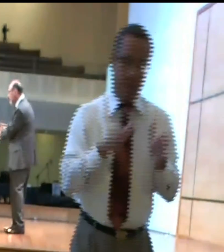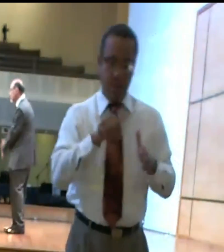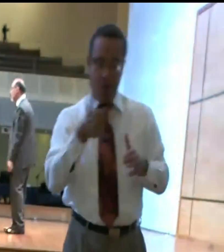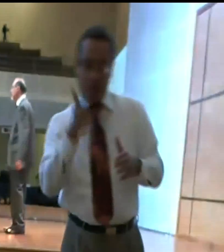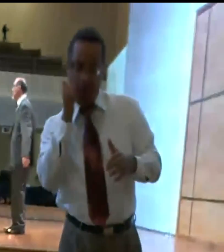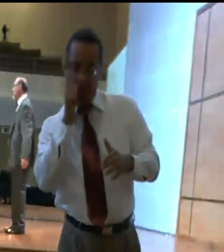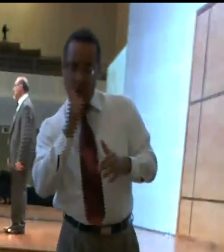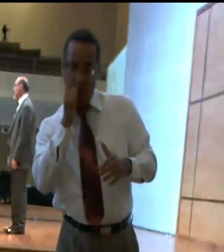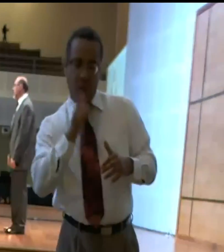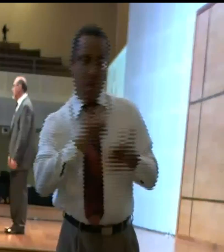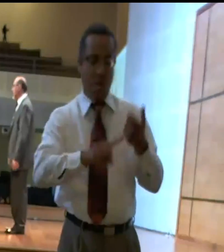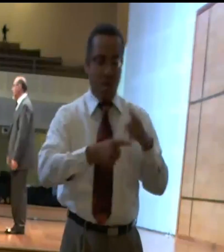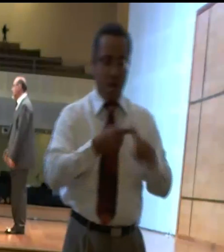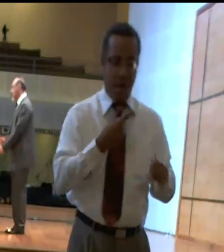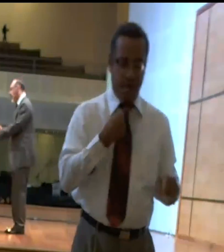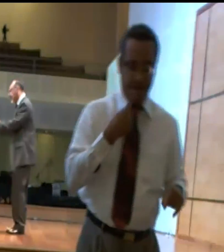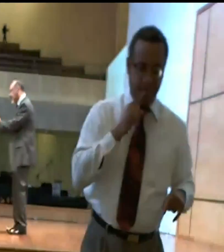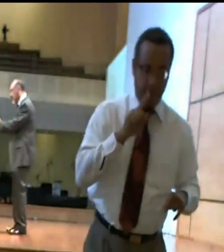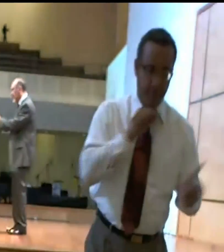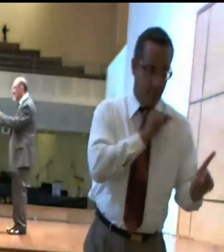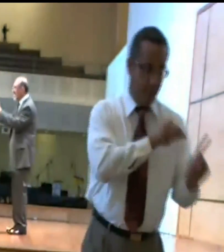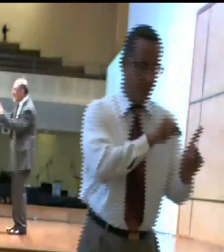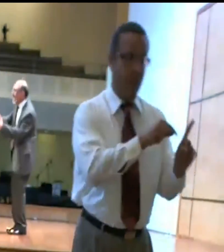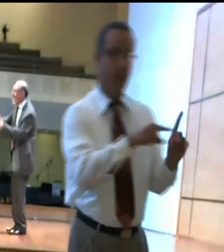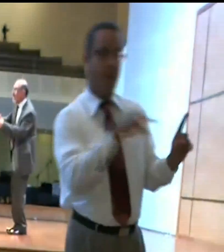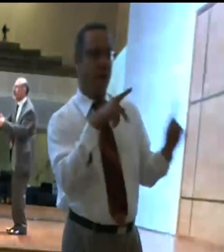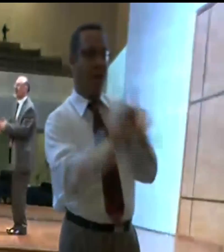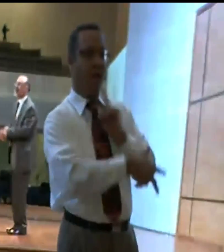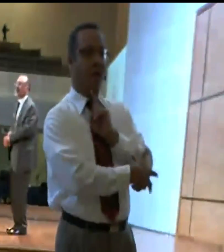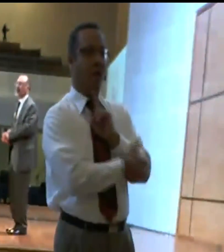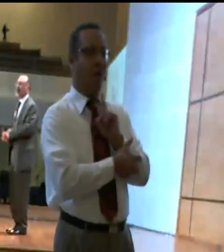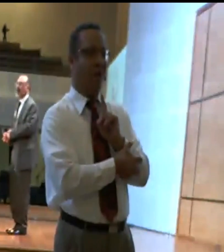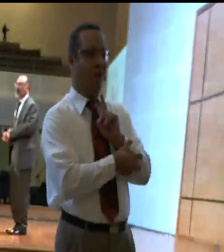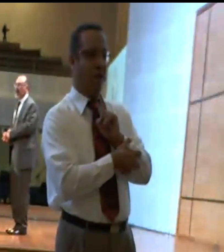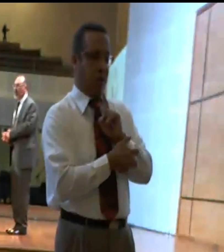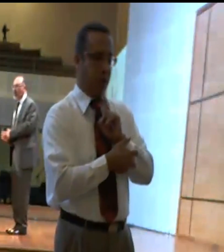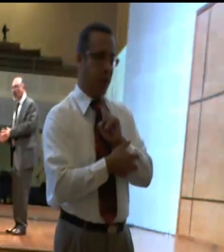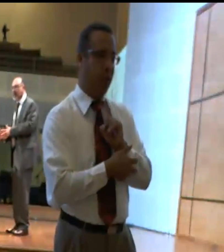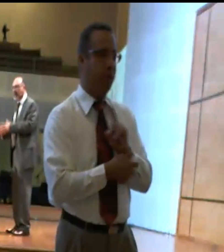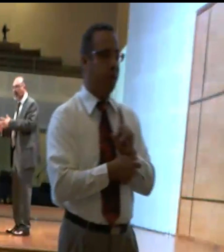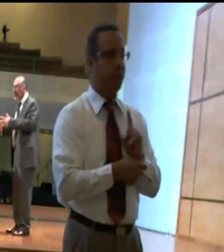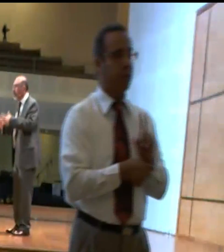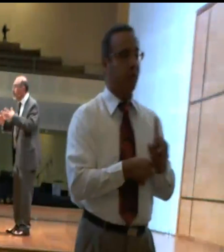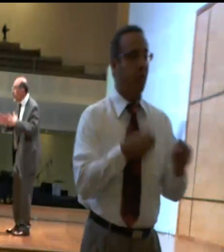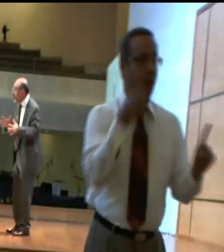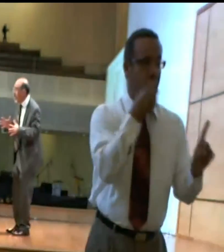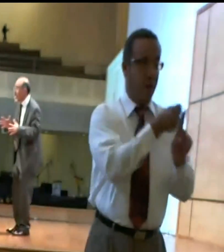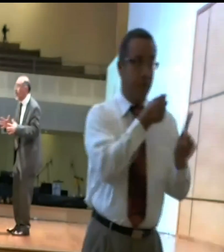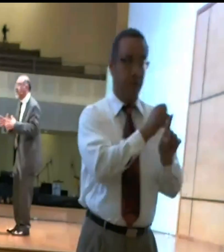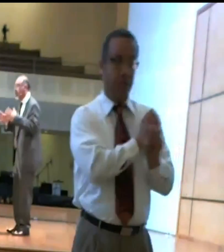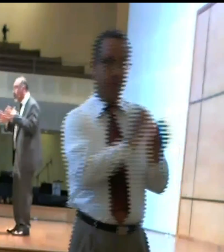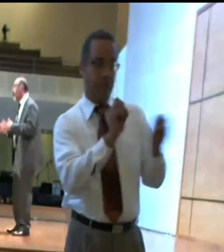joven. Resulta que a esa joven trataron de asaltarla. Y como los asaltantes